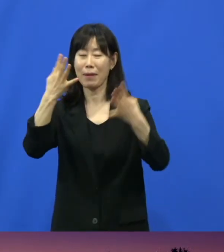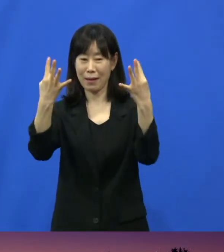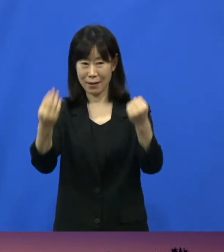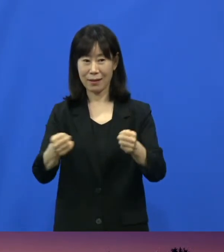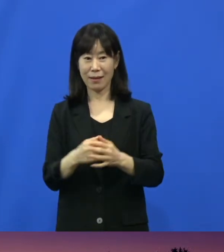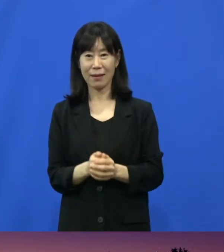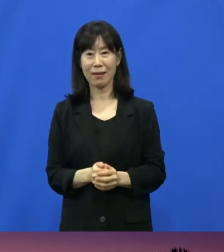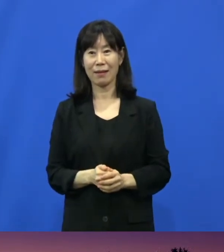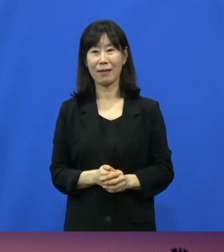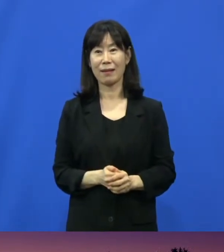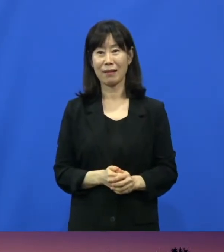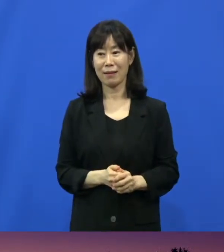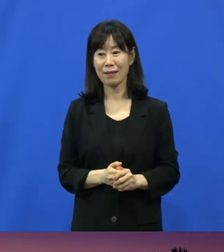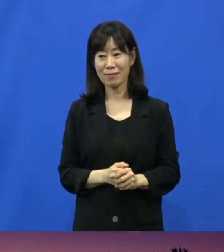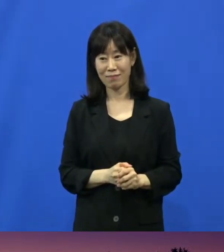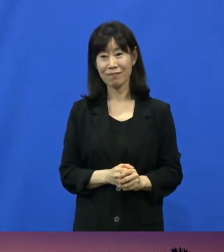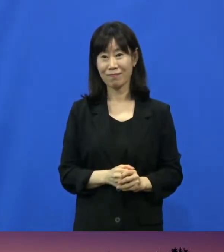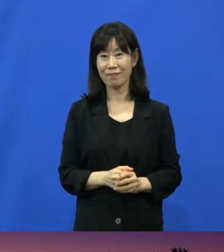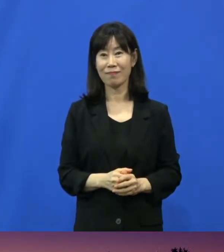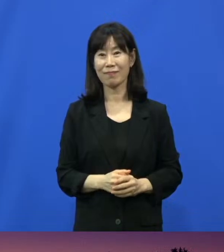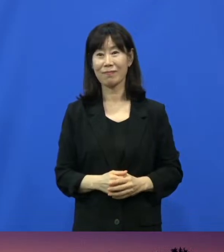하나님을 거부하기 때문에.